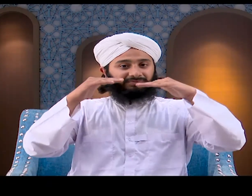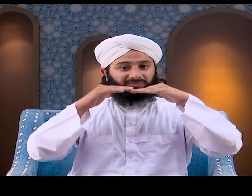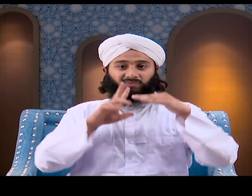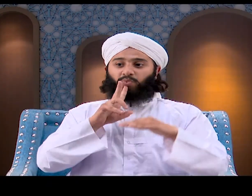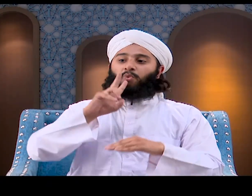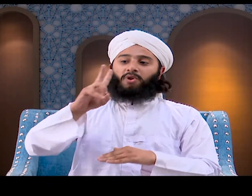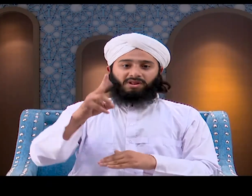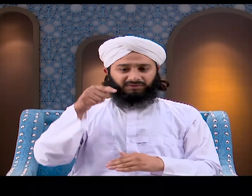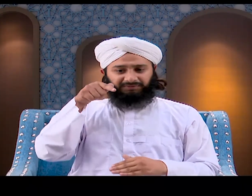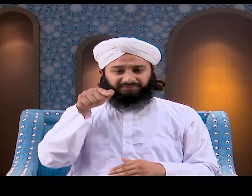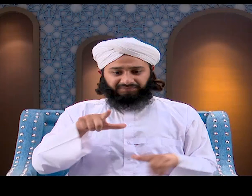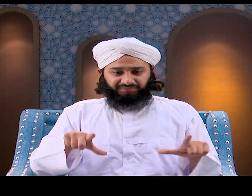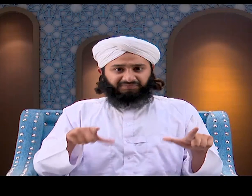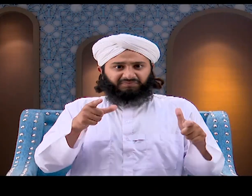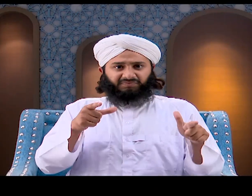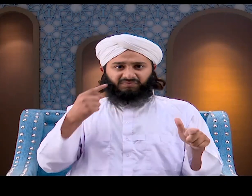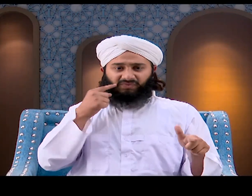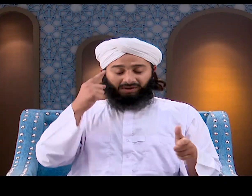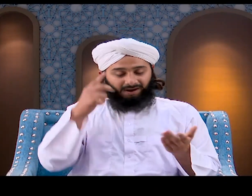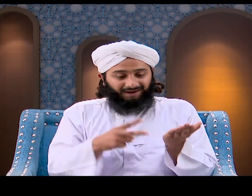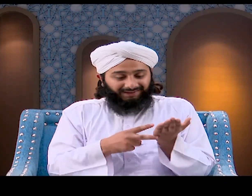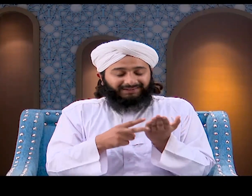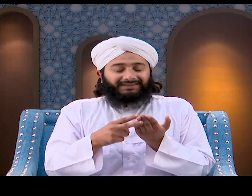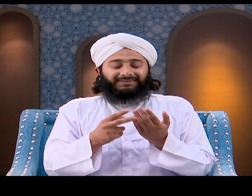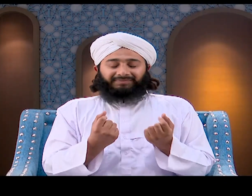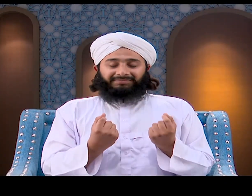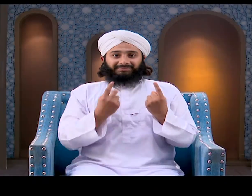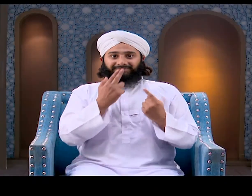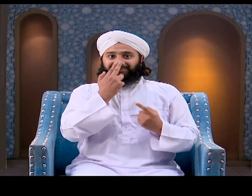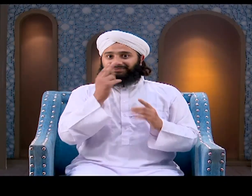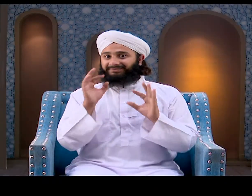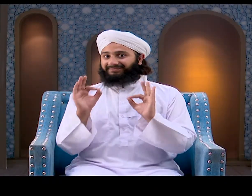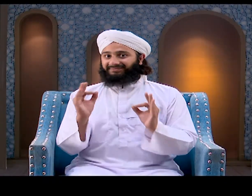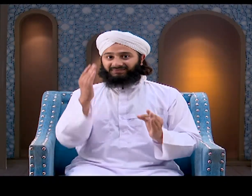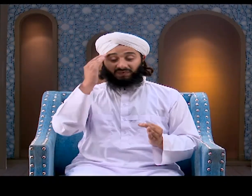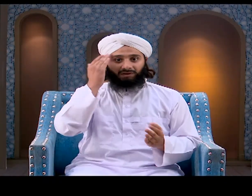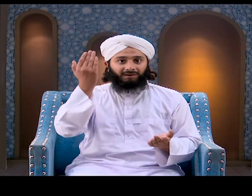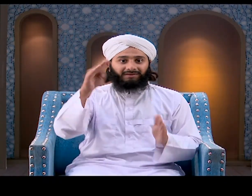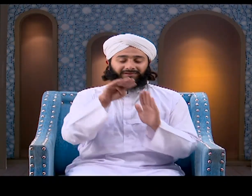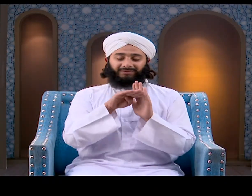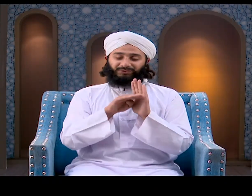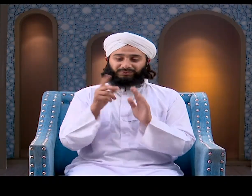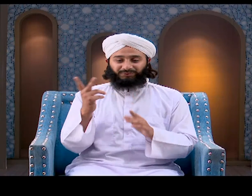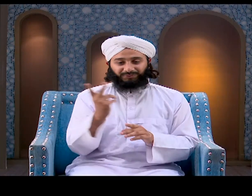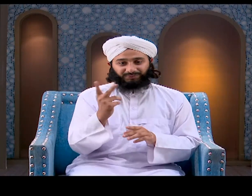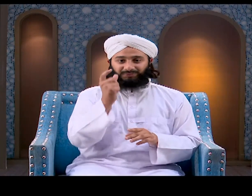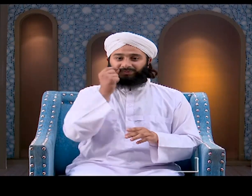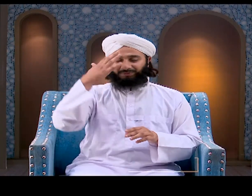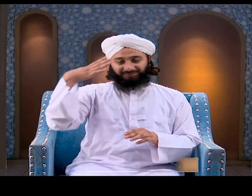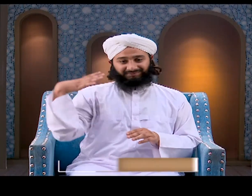والے کہتے ہیں، زمین کی طرف سے یہ کیسی پاکیزہ خوشبو آ رہی ہے۔ پھر اس روح کو دوسری مسلمان روحوں کے پاس لے جایا جاتا